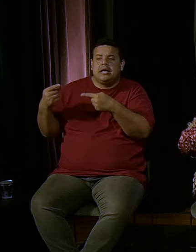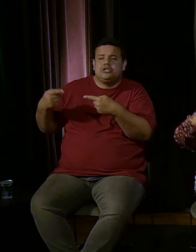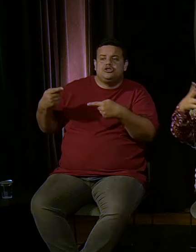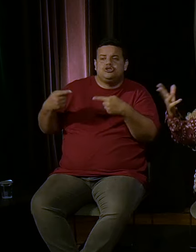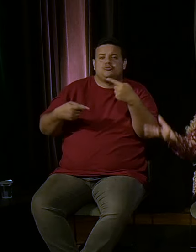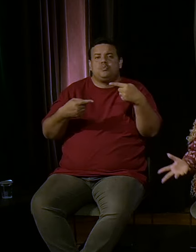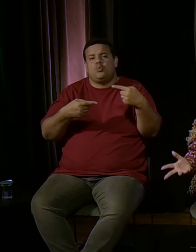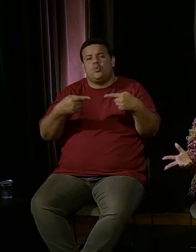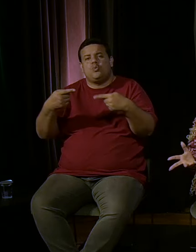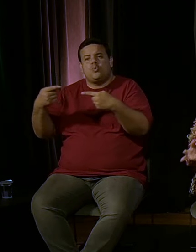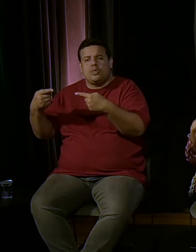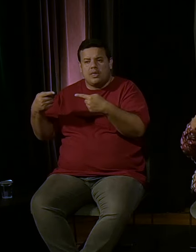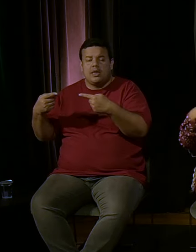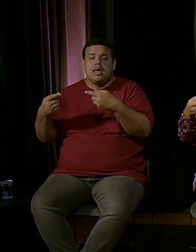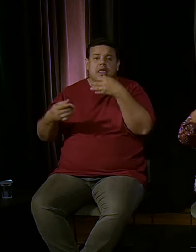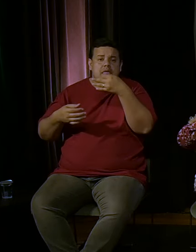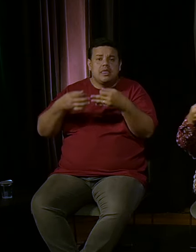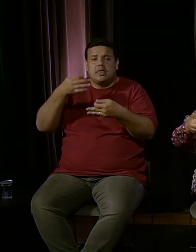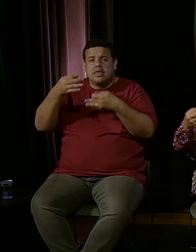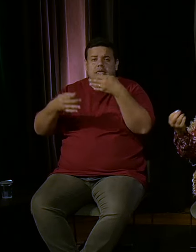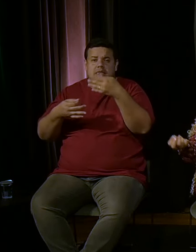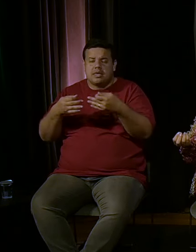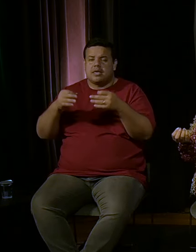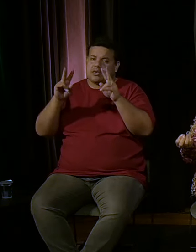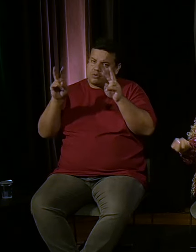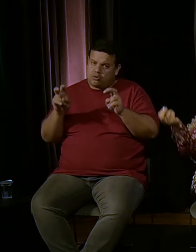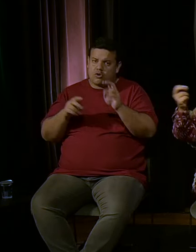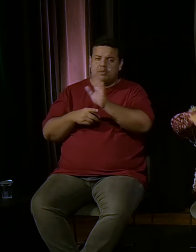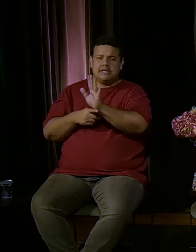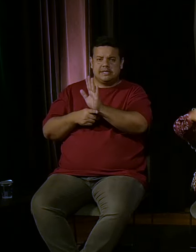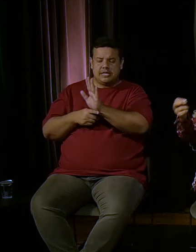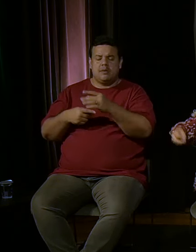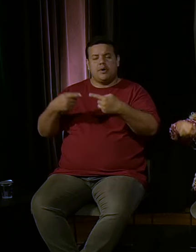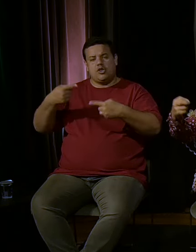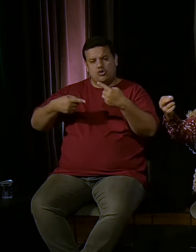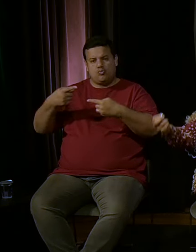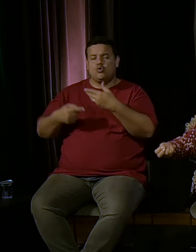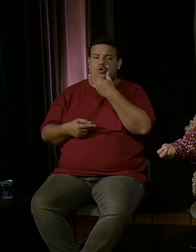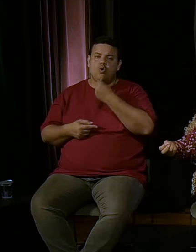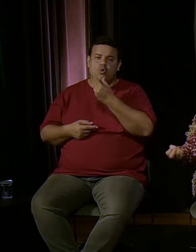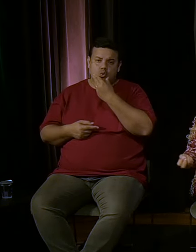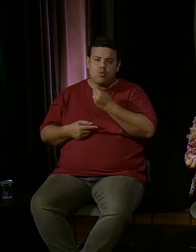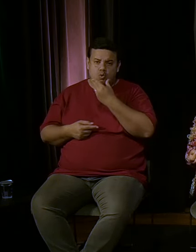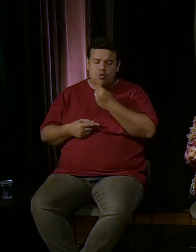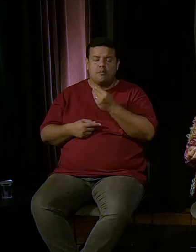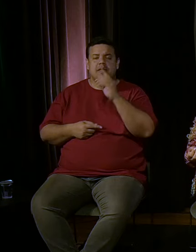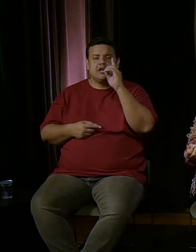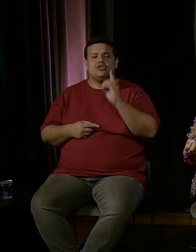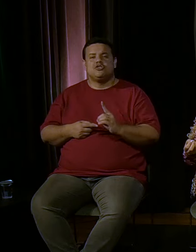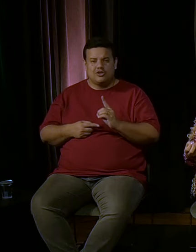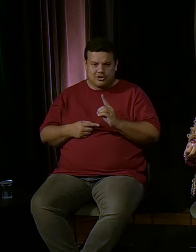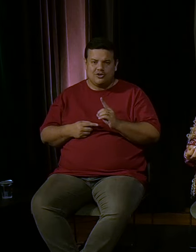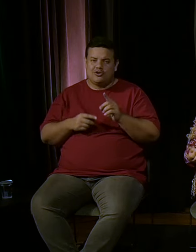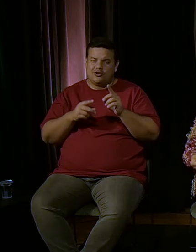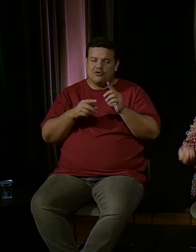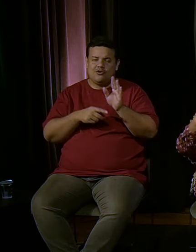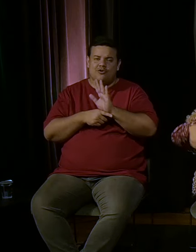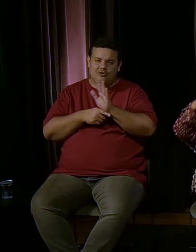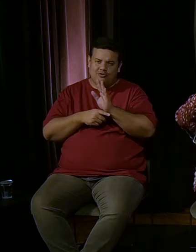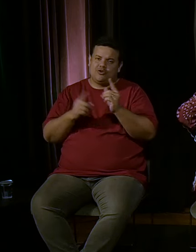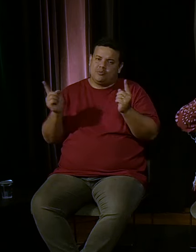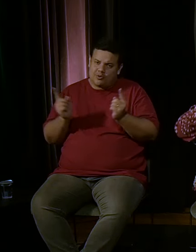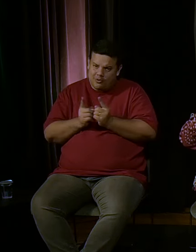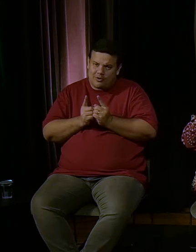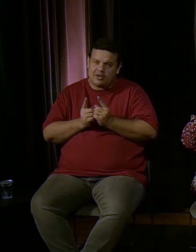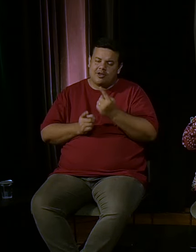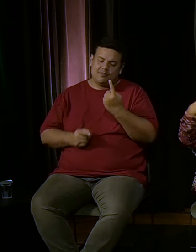são as ideias de cinema que estão em torno dessa disputa entre esse homem que dirige uma curta-metragem experimental em 73